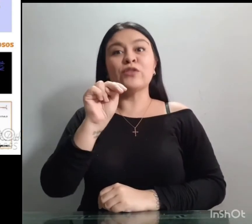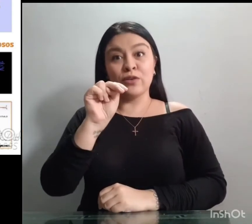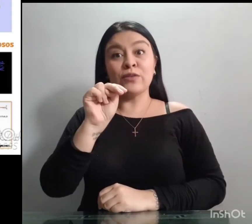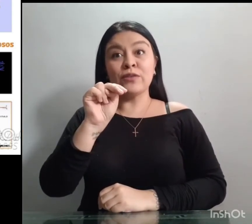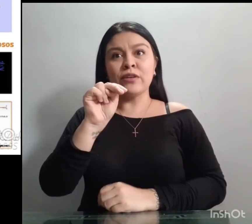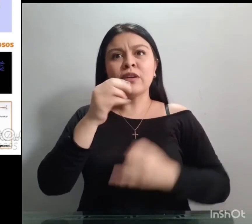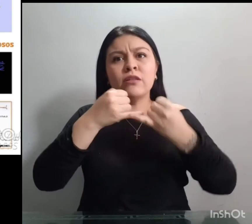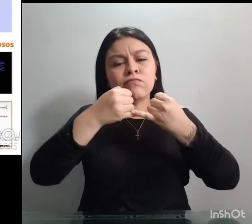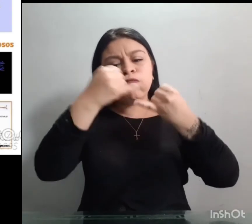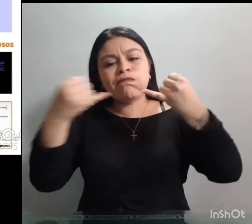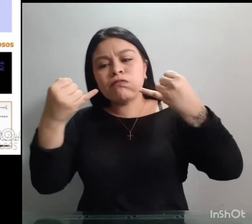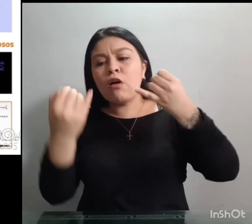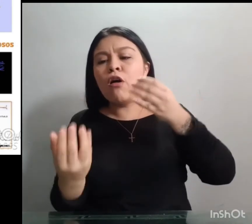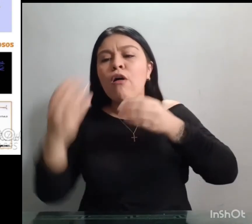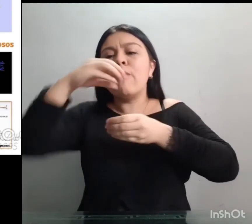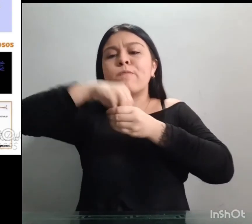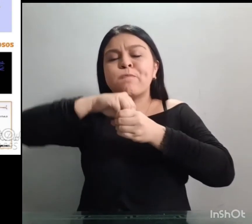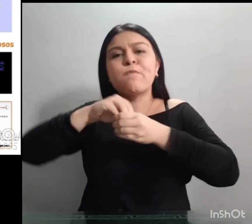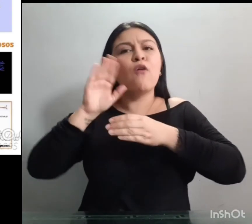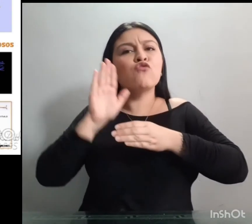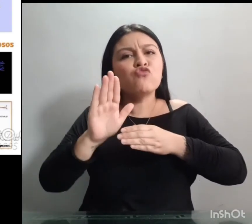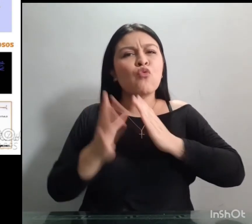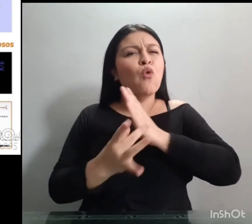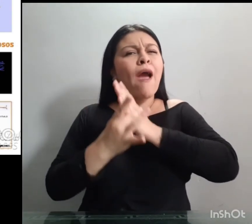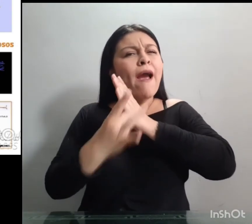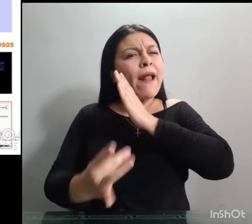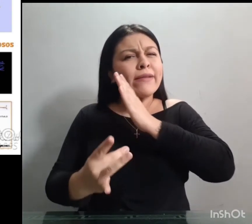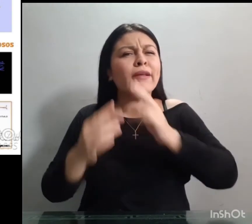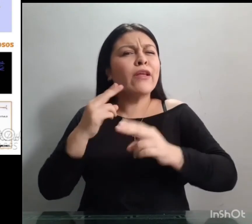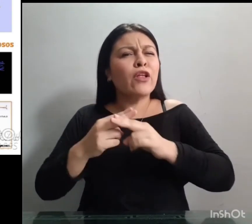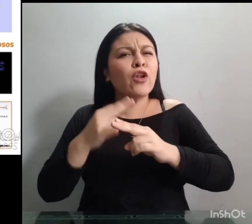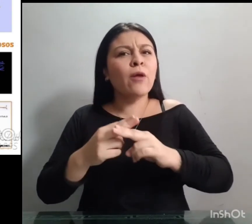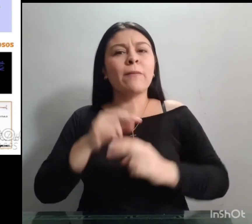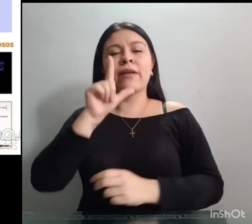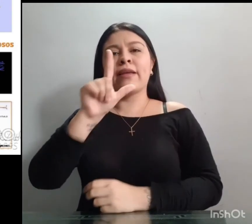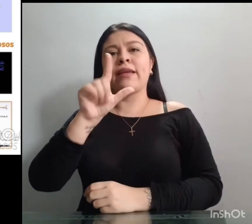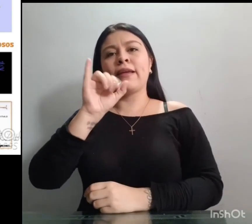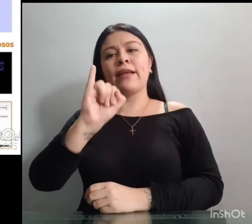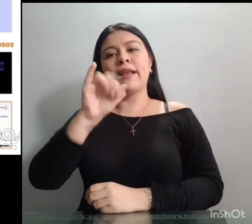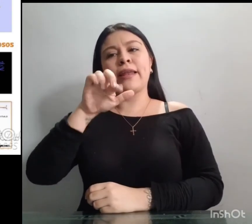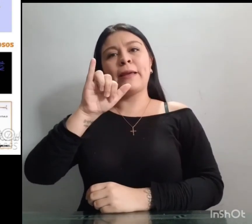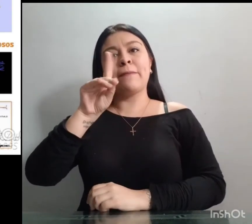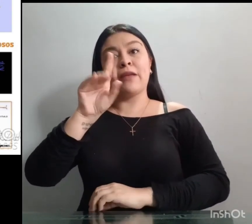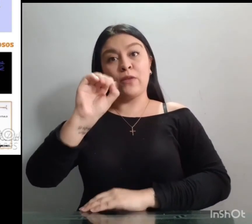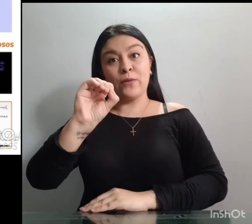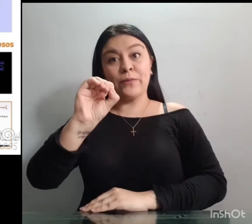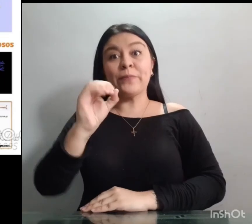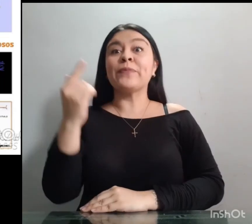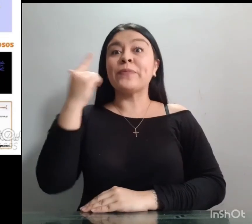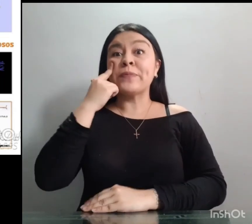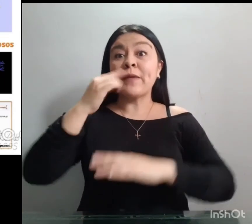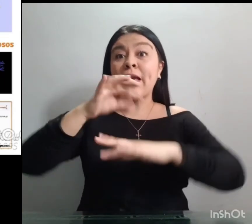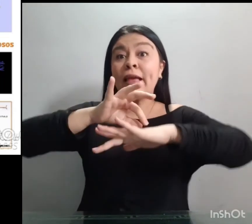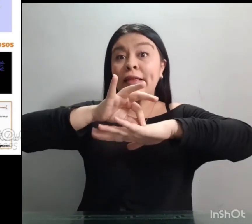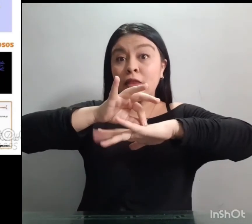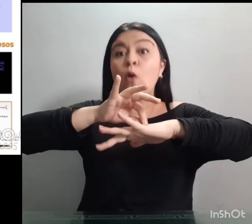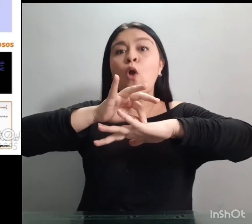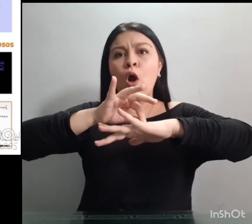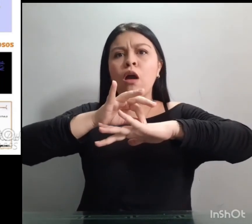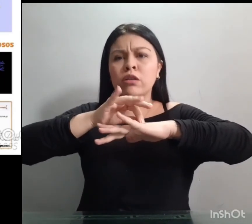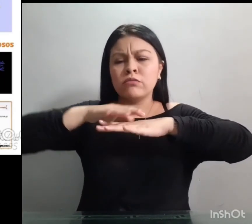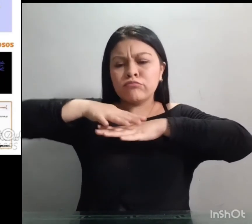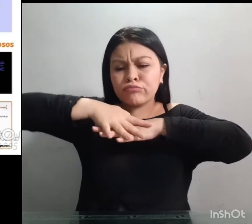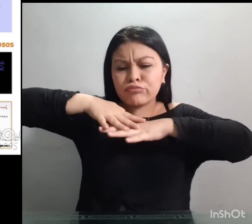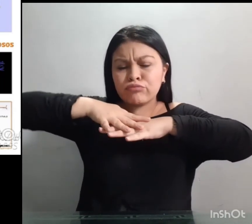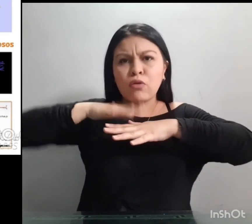de mielina, que es una grasa que también se conoce con el nombre de lípido. Las neuronas forman el tejido